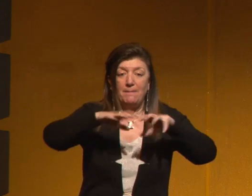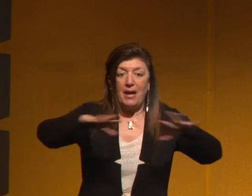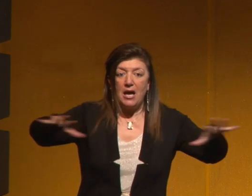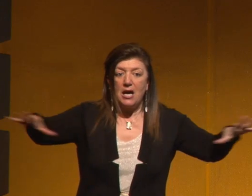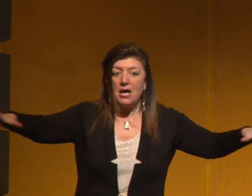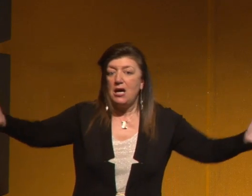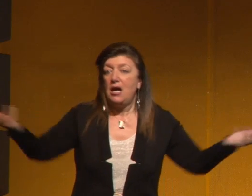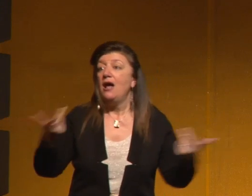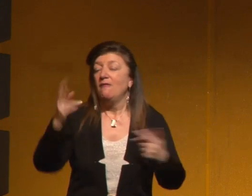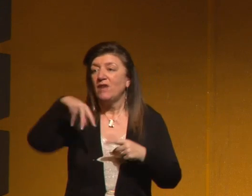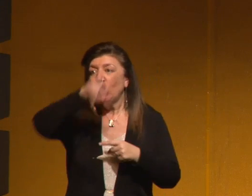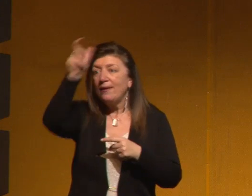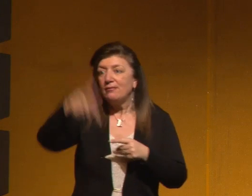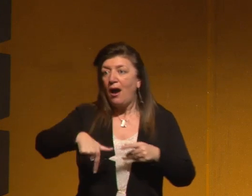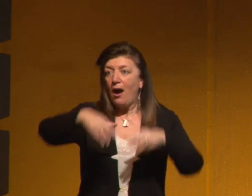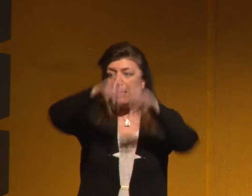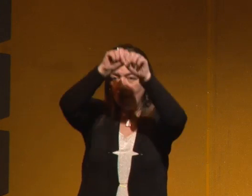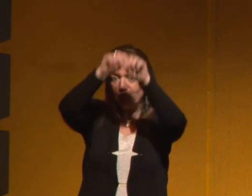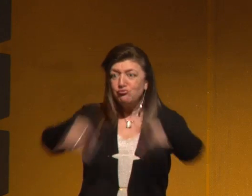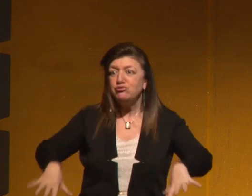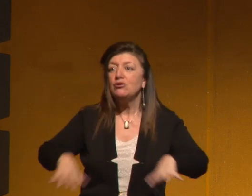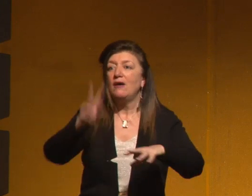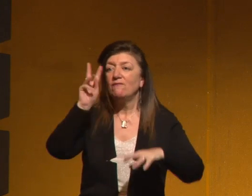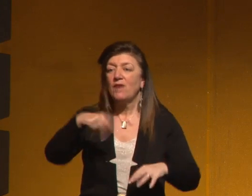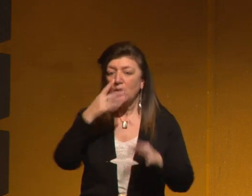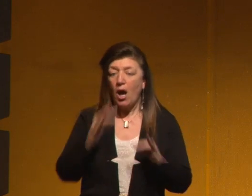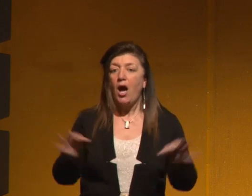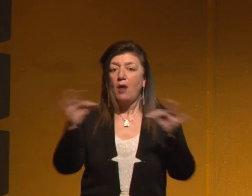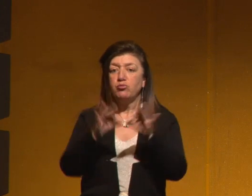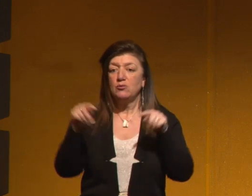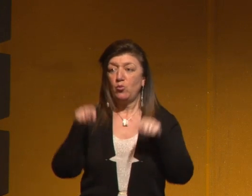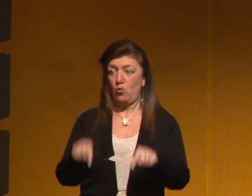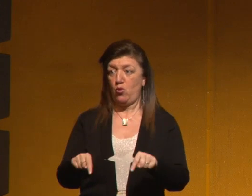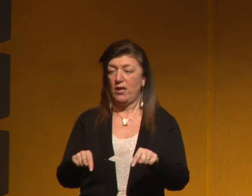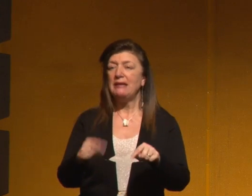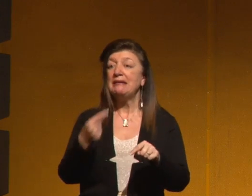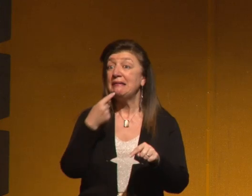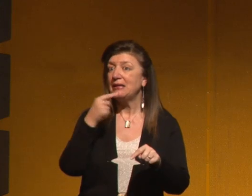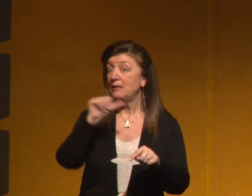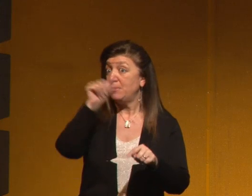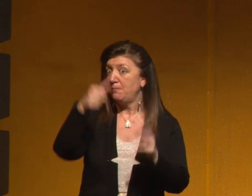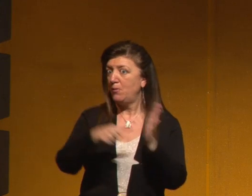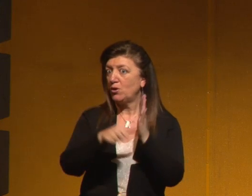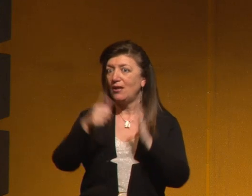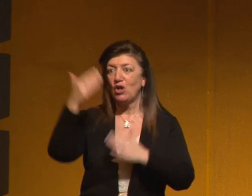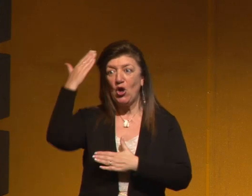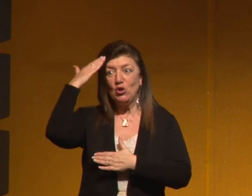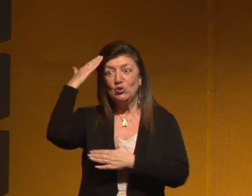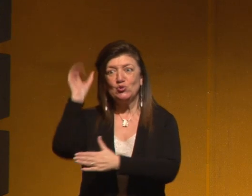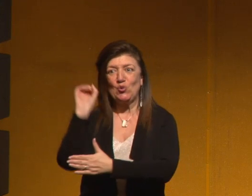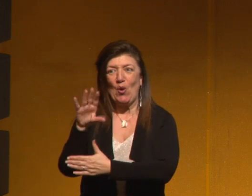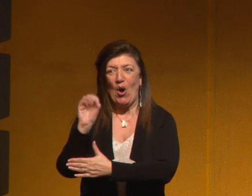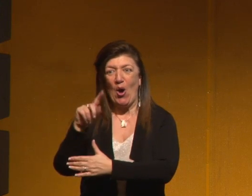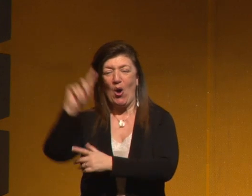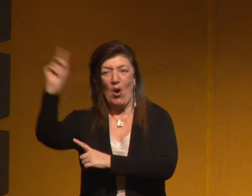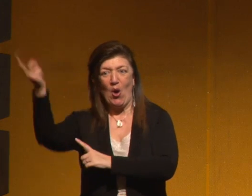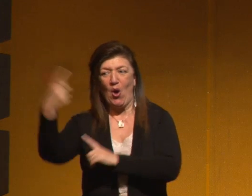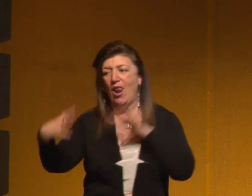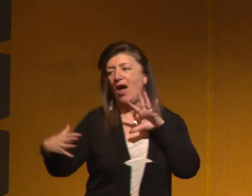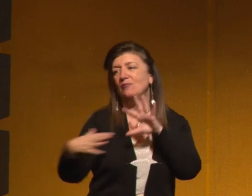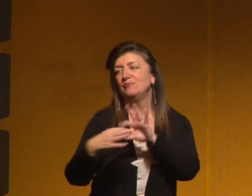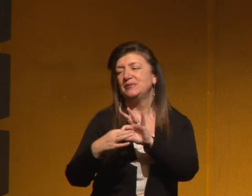il festival culturali che quest'anno hanno deciso di darsi appuntamento qui sono le scuole le scuole con cui il salone intrattiene un rapporto speciale